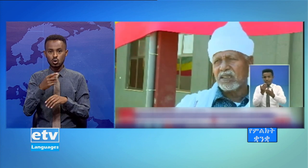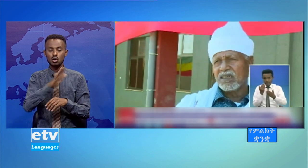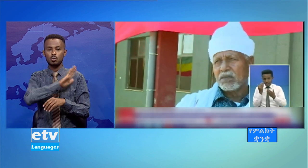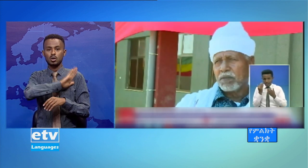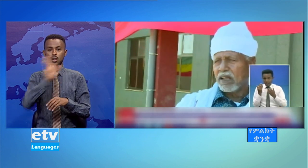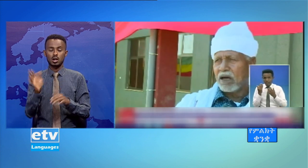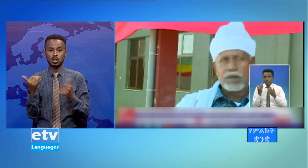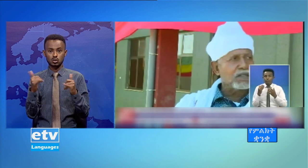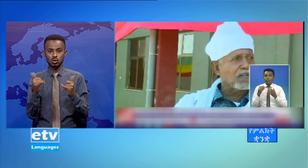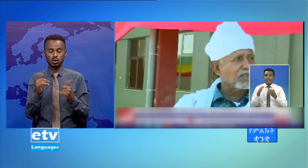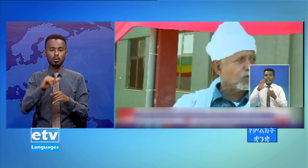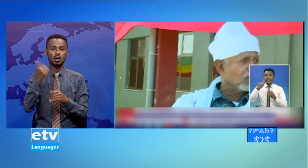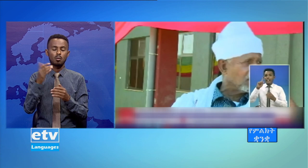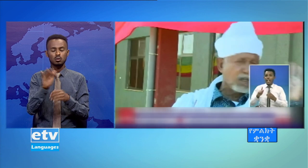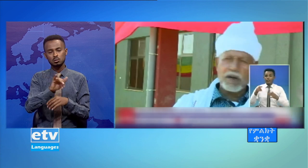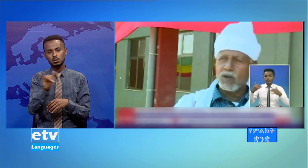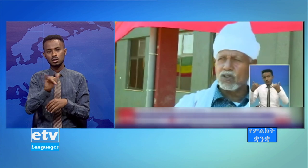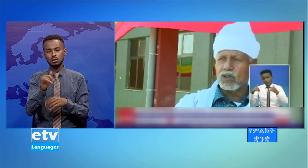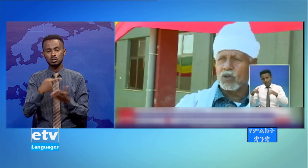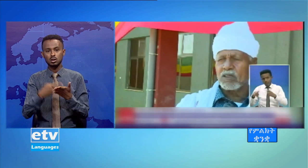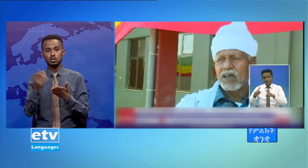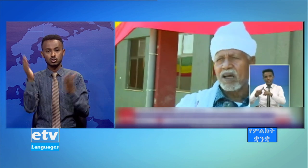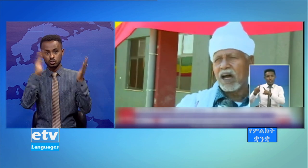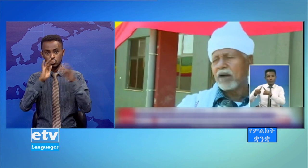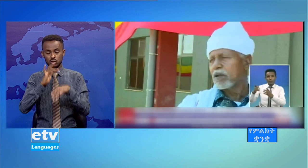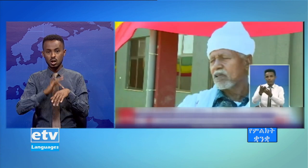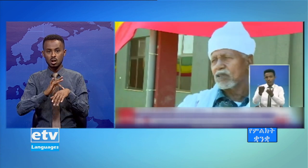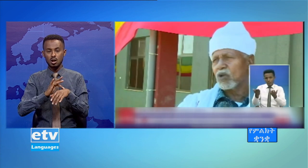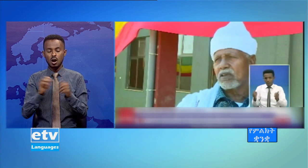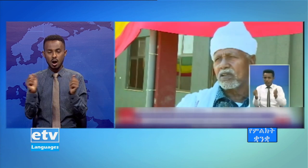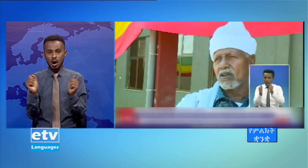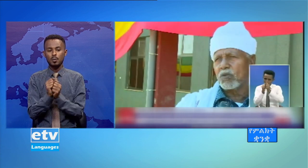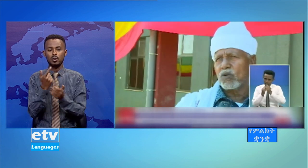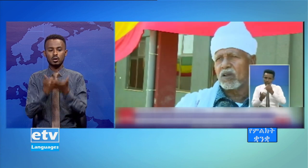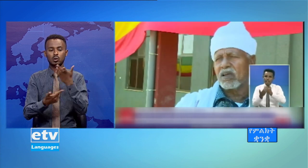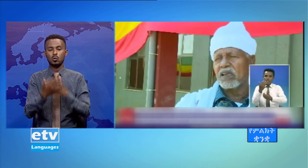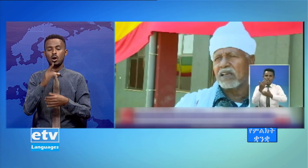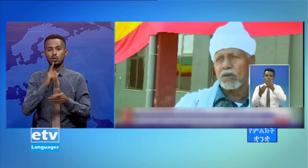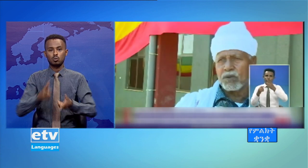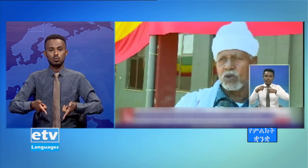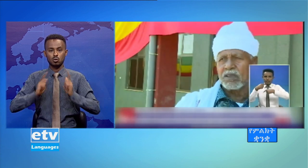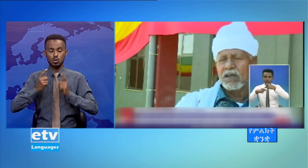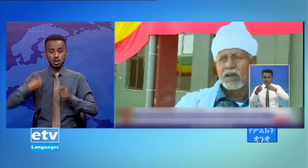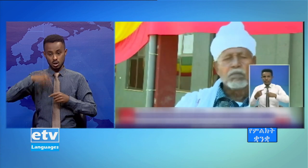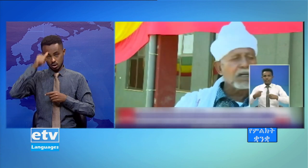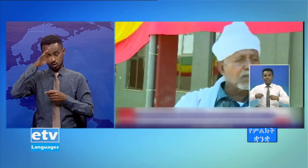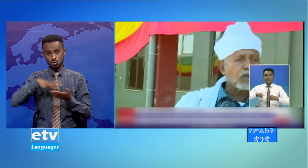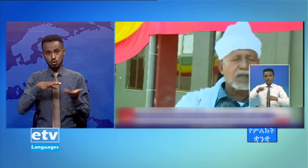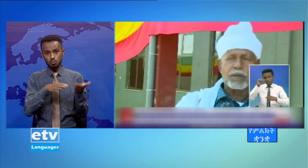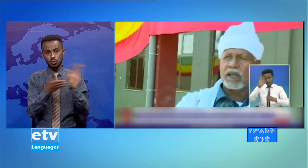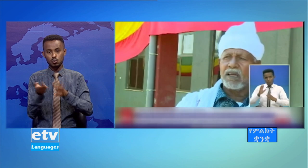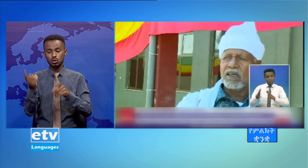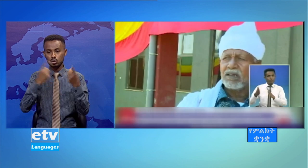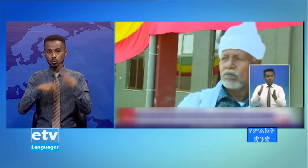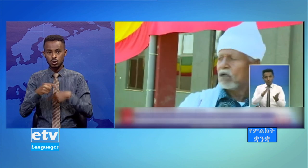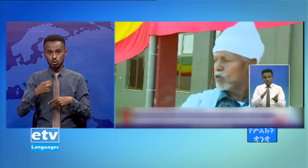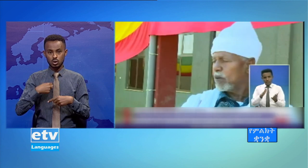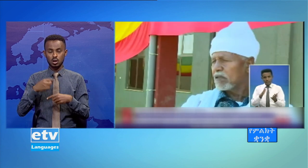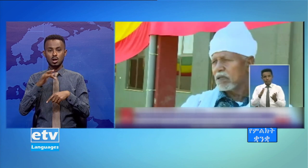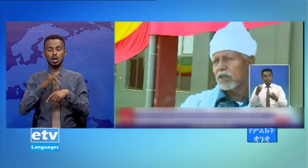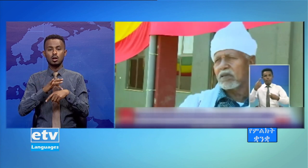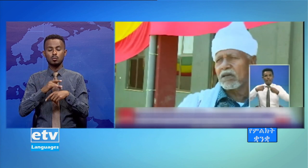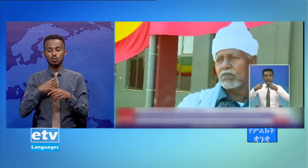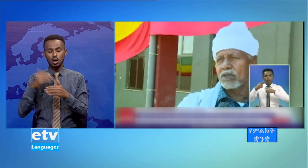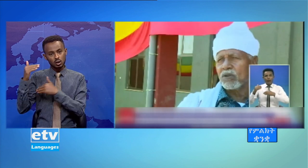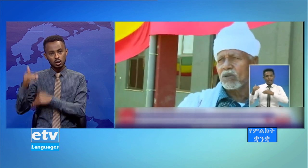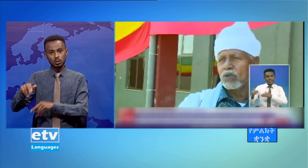ጨዋታ በሌላም በመሳሰሉት እንዲህ ባሉት ችግሮች አብረን እየተወያየን ነው የምንኖር። የኛ ሰው ቢሞት መጥቶ ቅርቤ ላይ መጥቶ